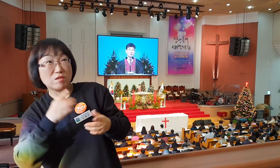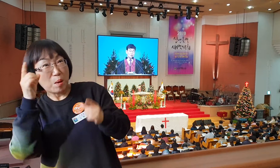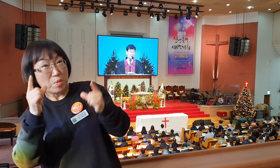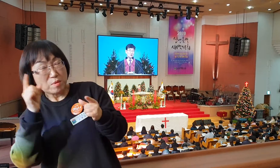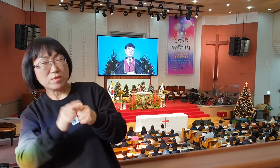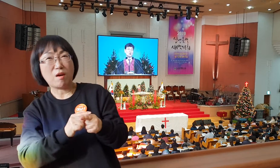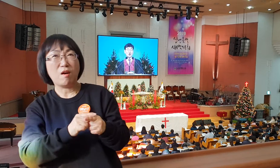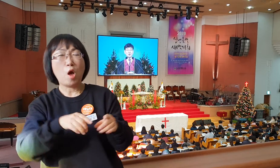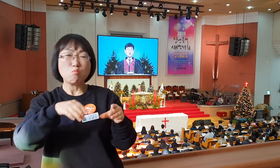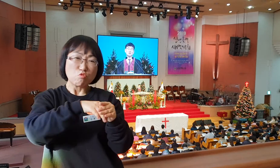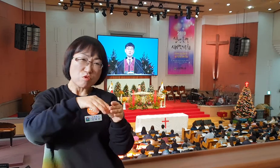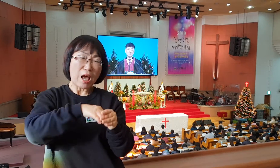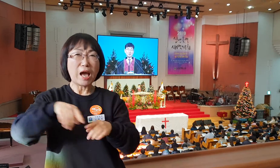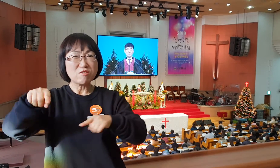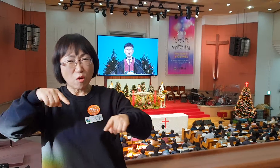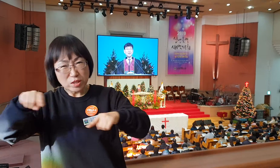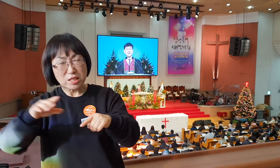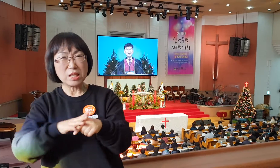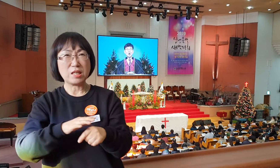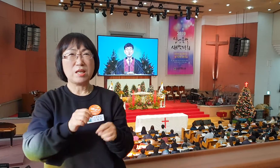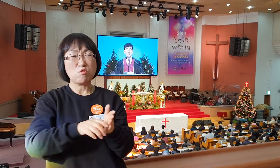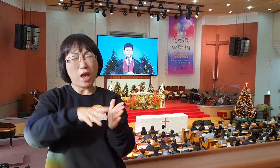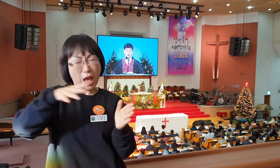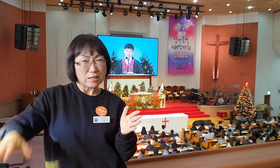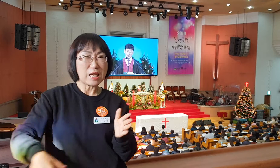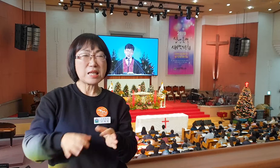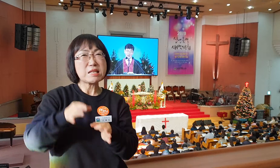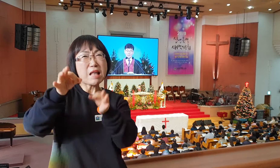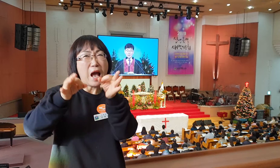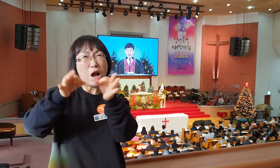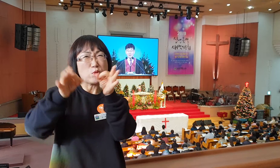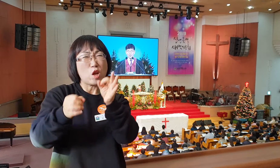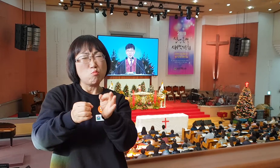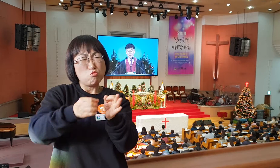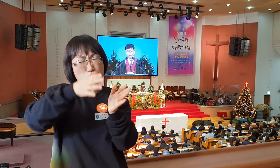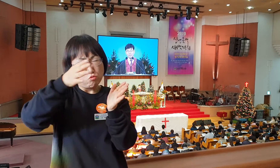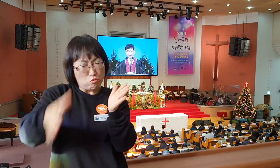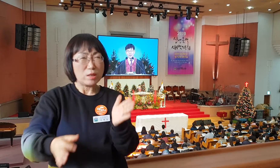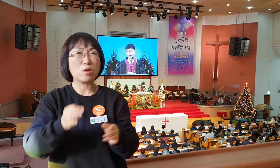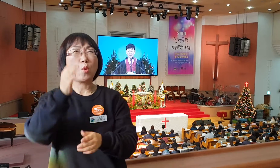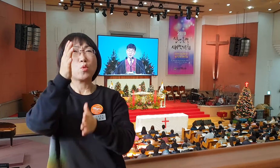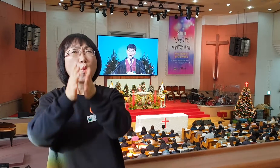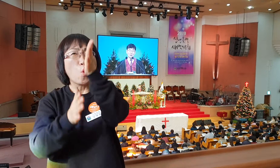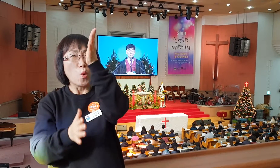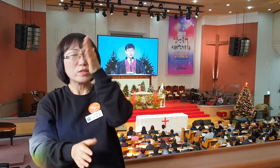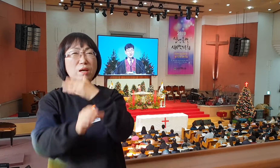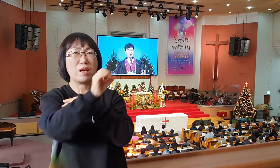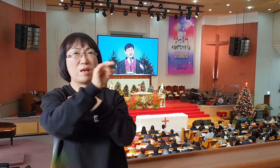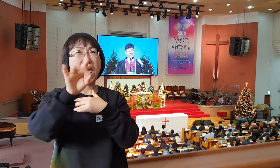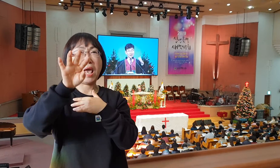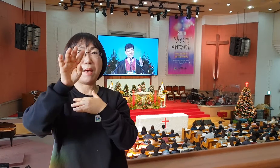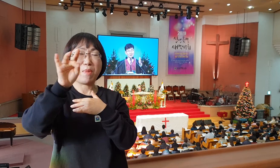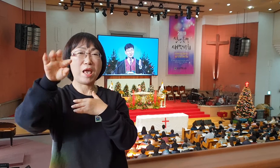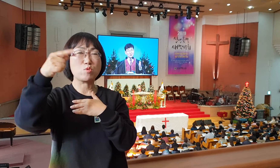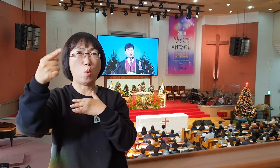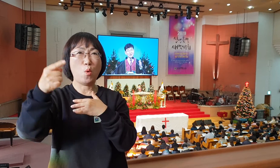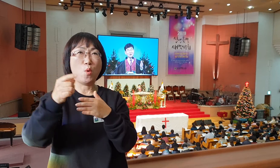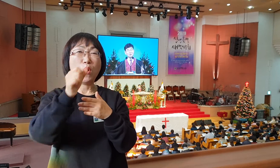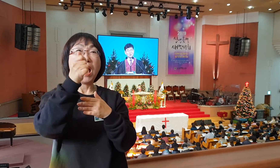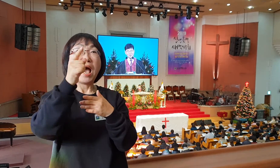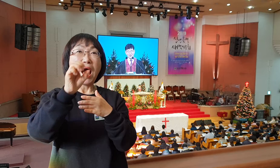문화적으로 정치적으로 그리고 굉장히 사업적으로 부수한 도시가 에베소입니다. 에베소는 한국도시예요. 에게를